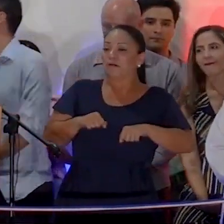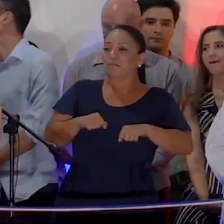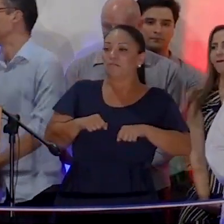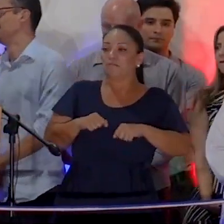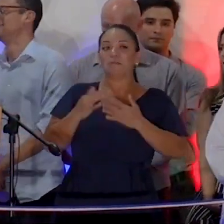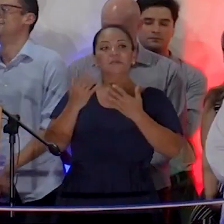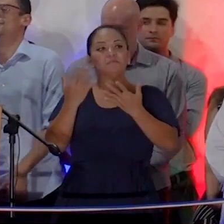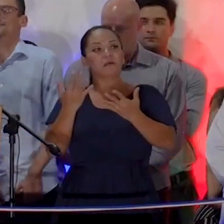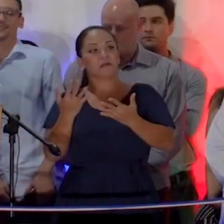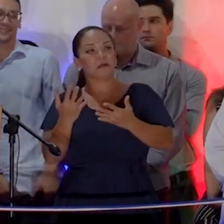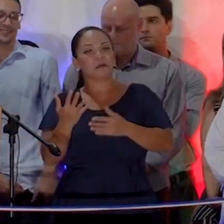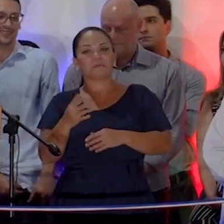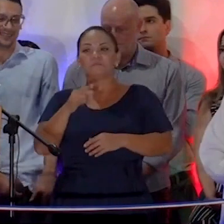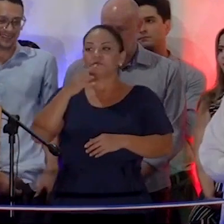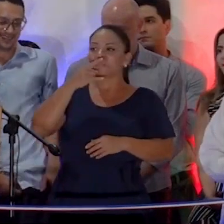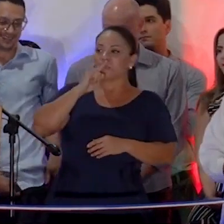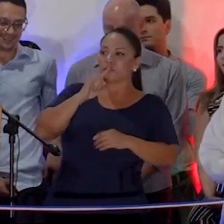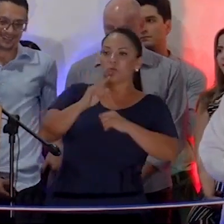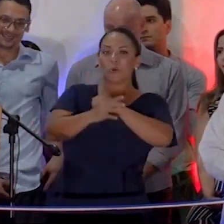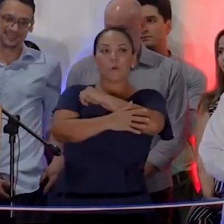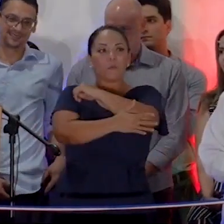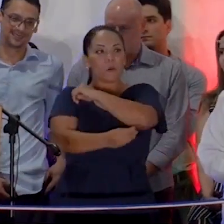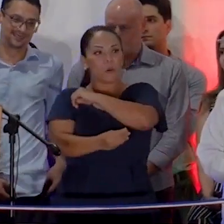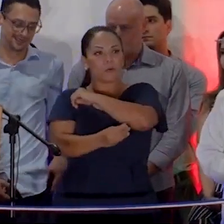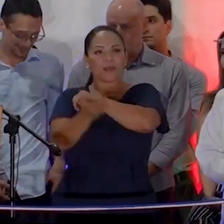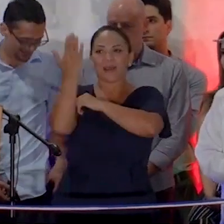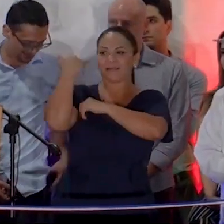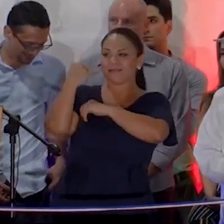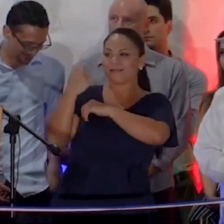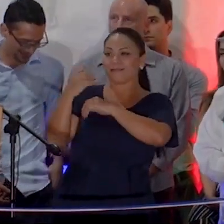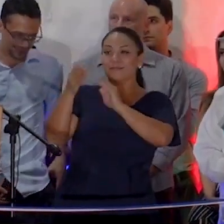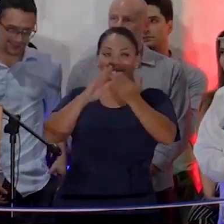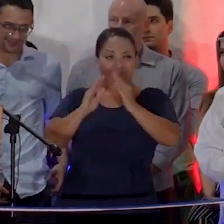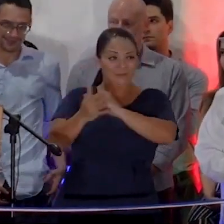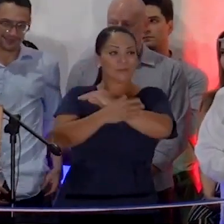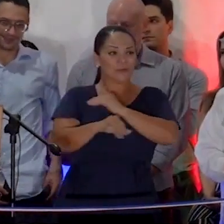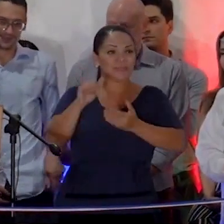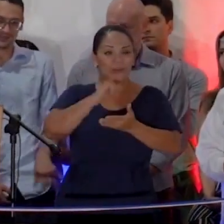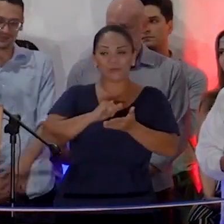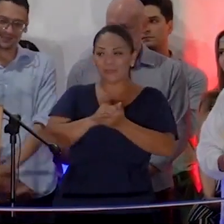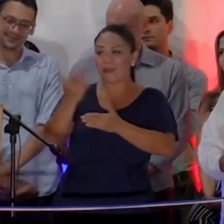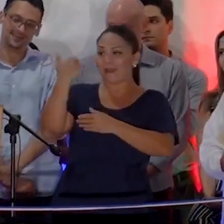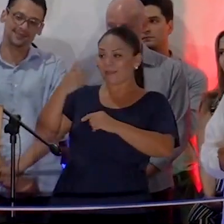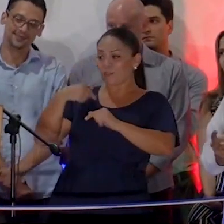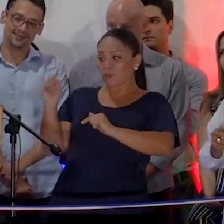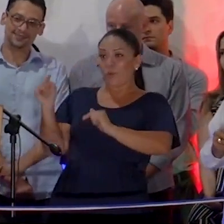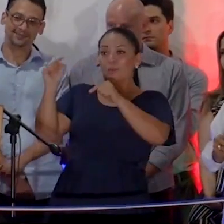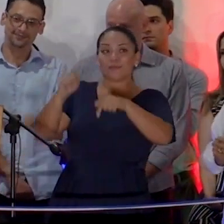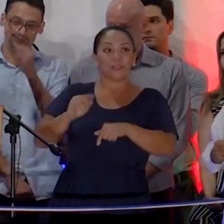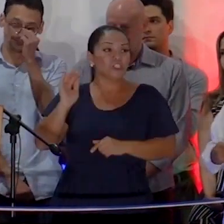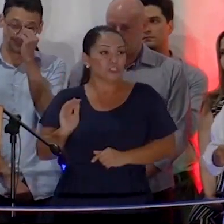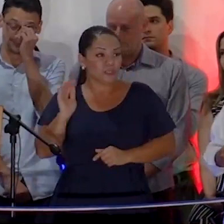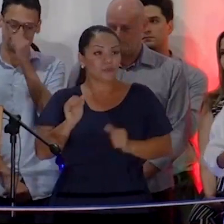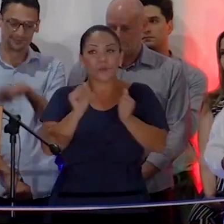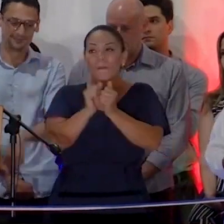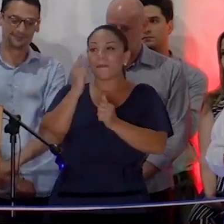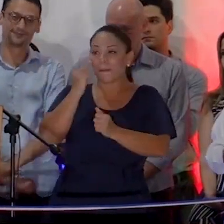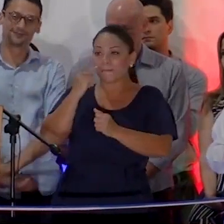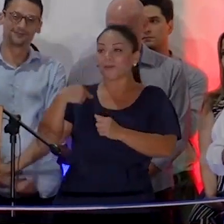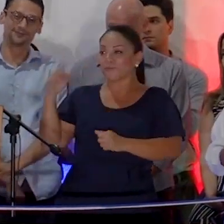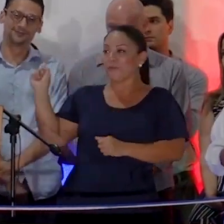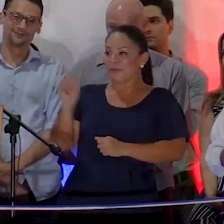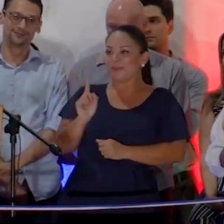carajillo pobre de un barrio pobre en San José que venía aquí a trabajar cuando estaba chiquitillo con mi